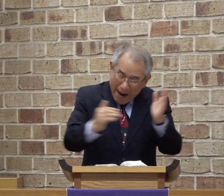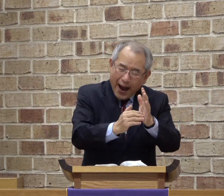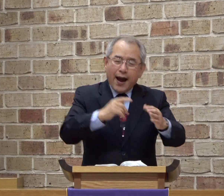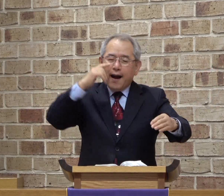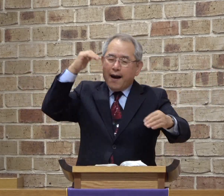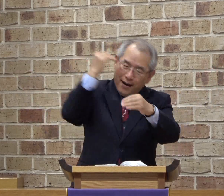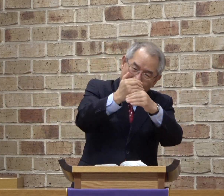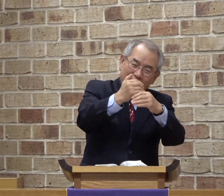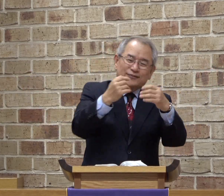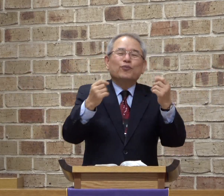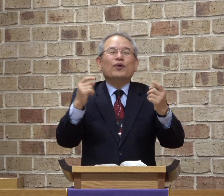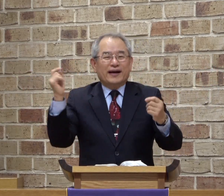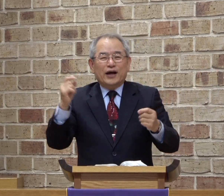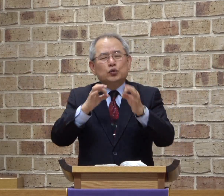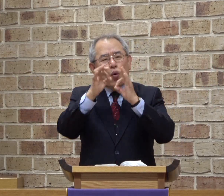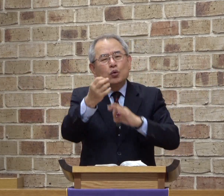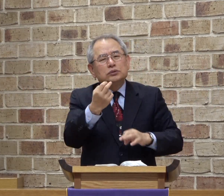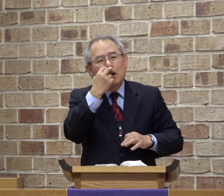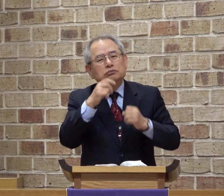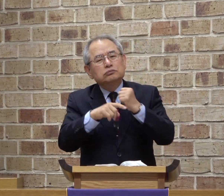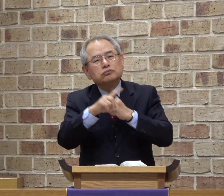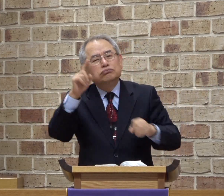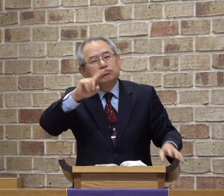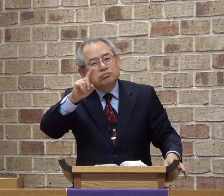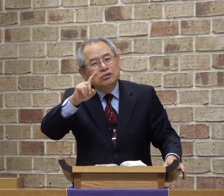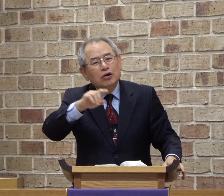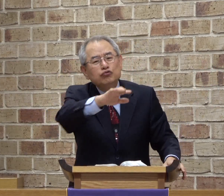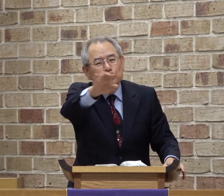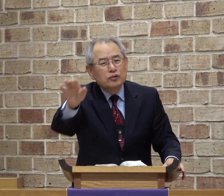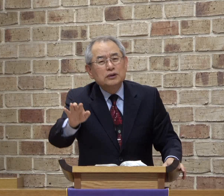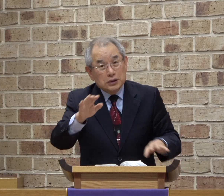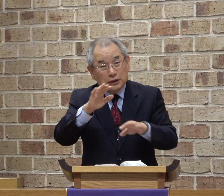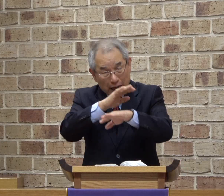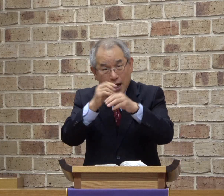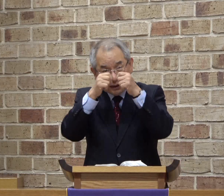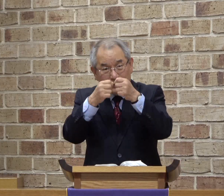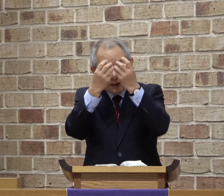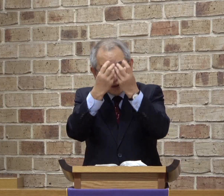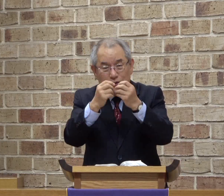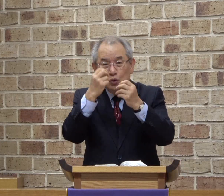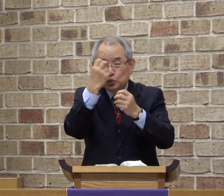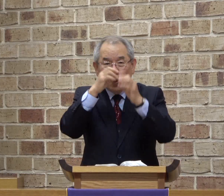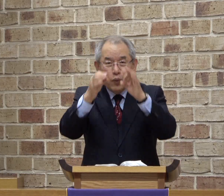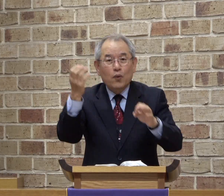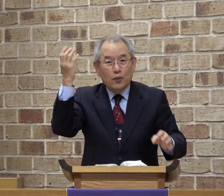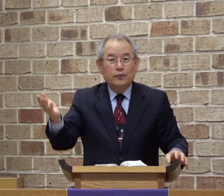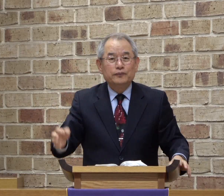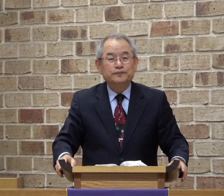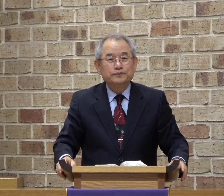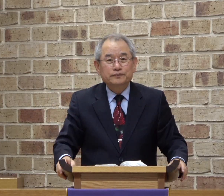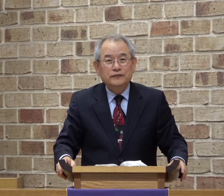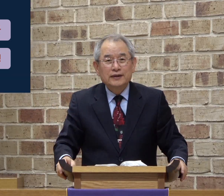저는 불교에 다녔던 스님이었습니다라고 고백하는, 지금 목사가 되었습니다라고 고백하는 분입니다.